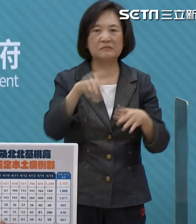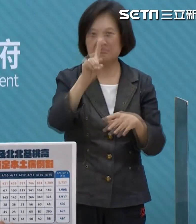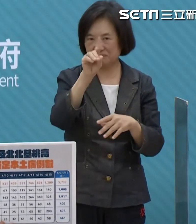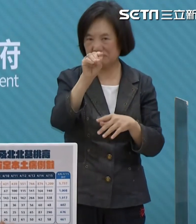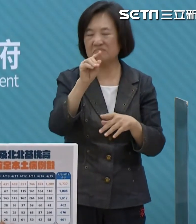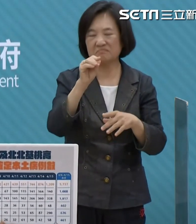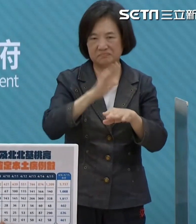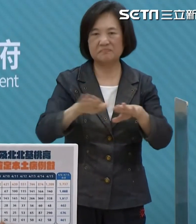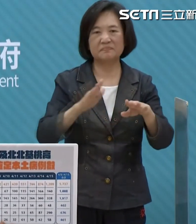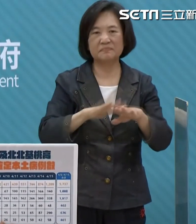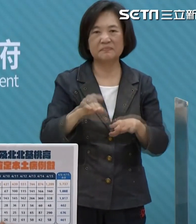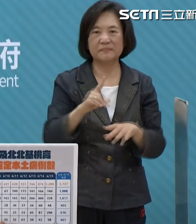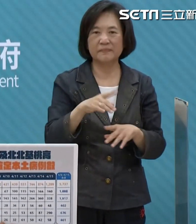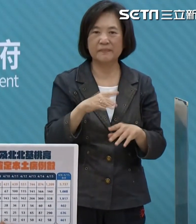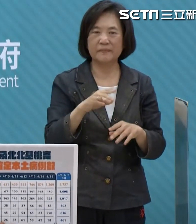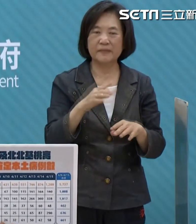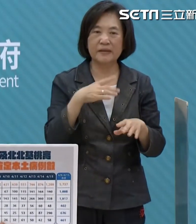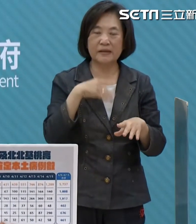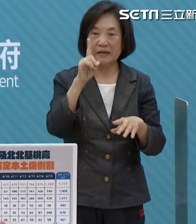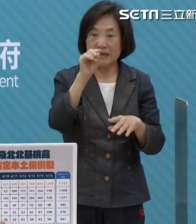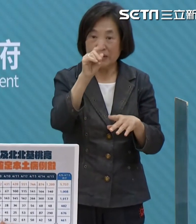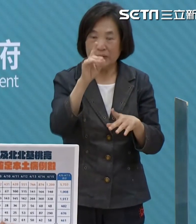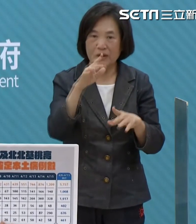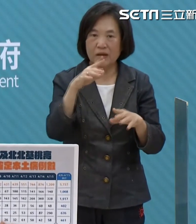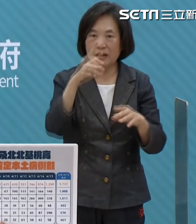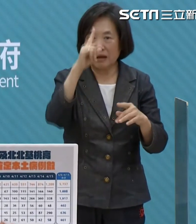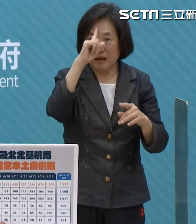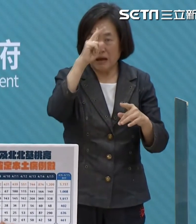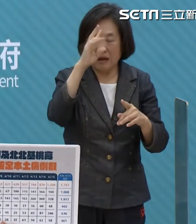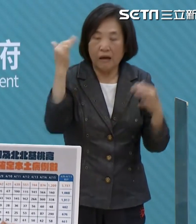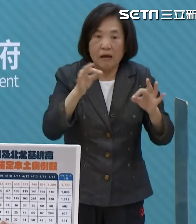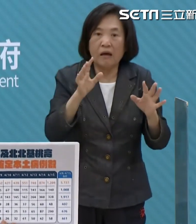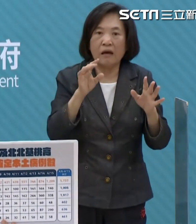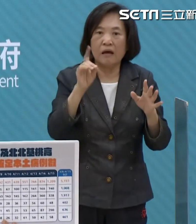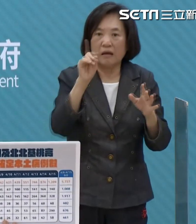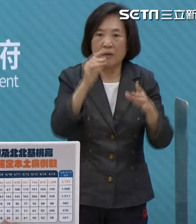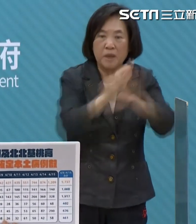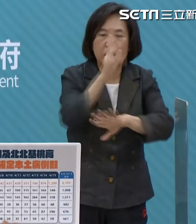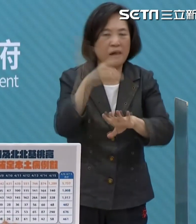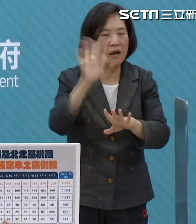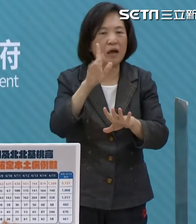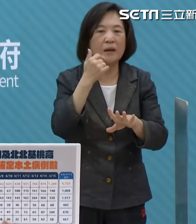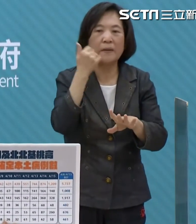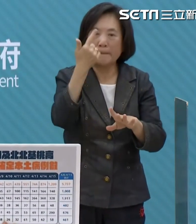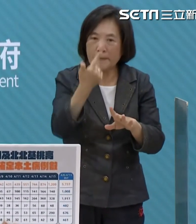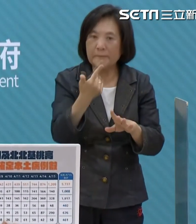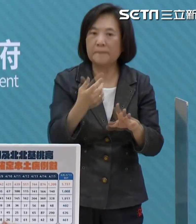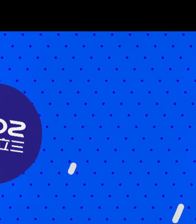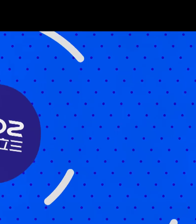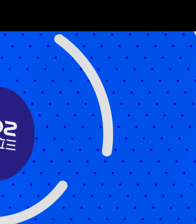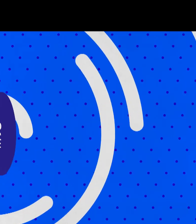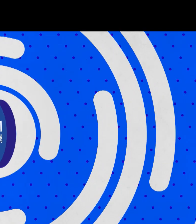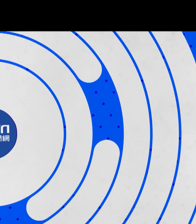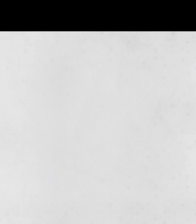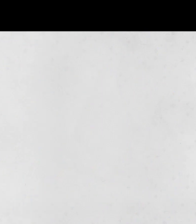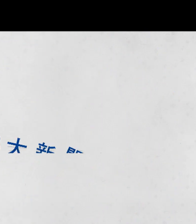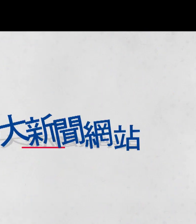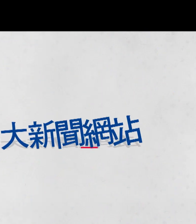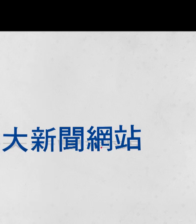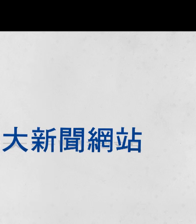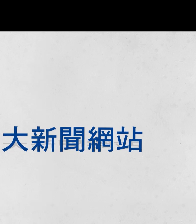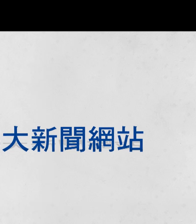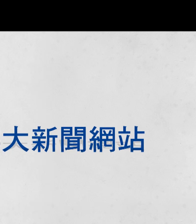的，只是希望那个不要说一两天就破万了，可以的话还是慢慢增加。 三立新闻